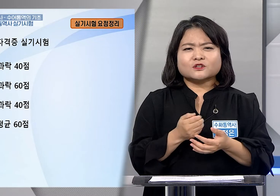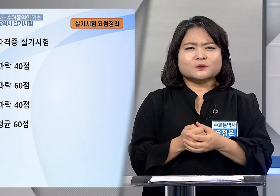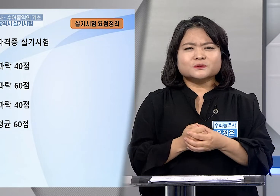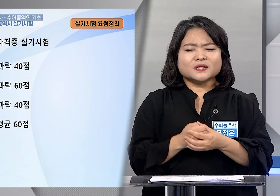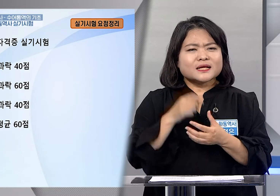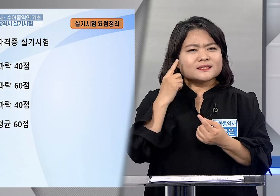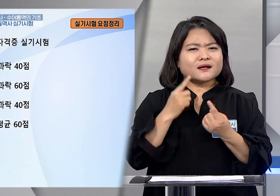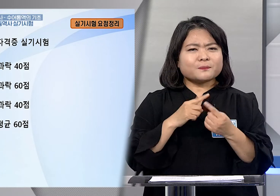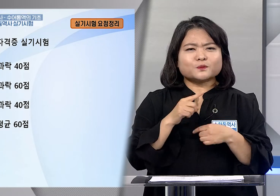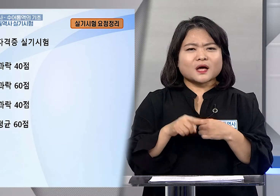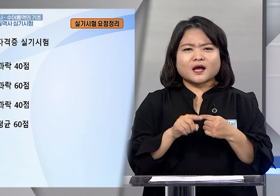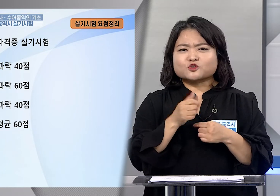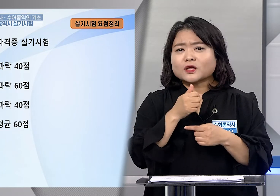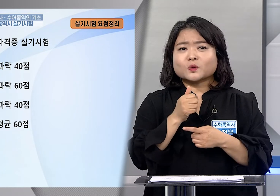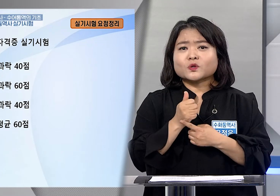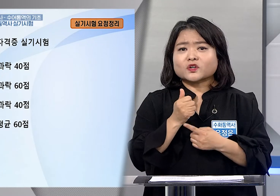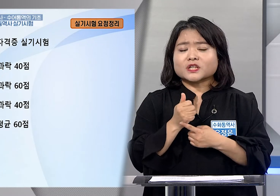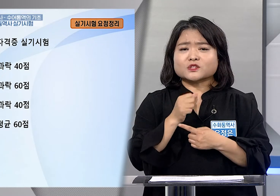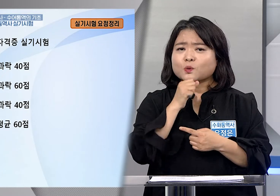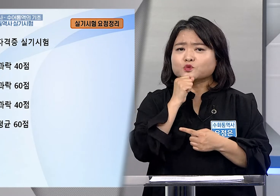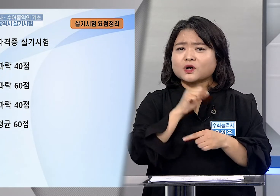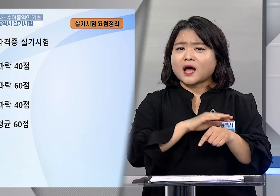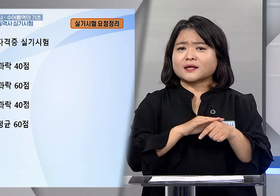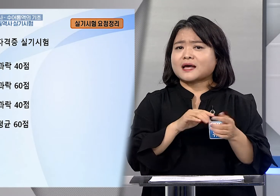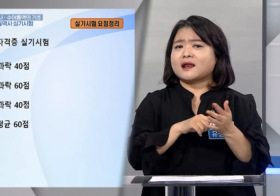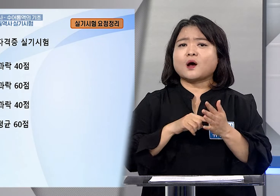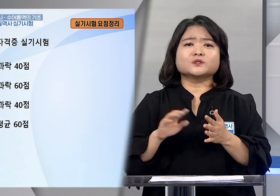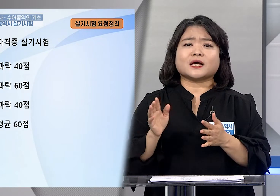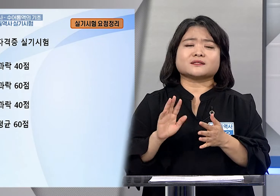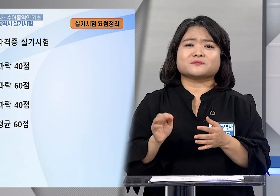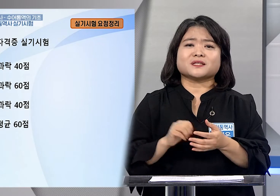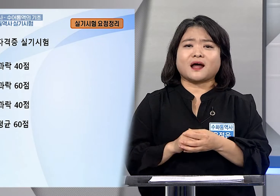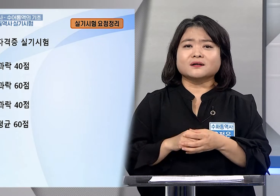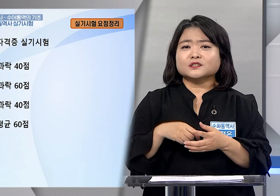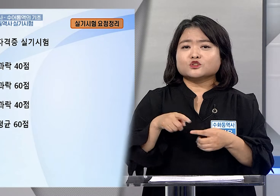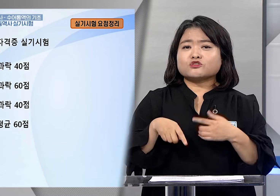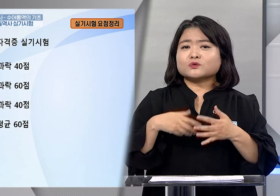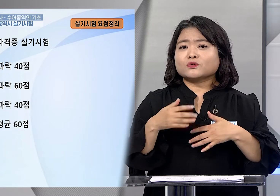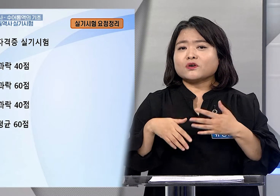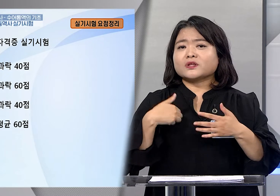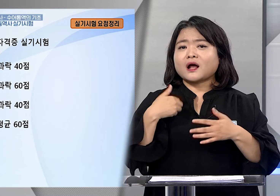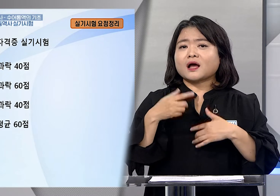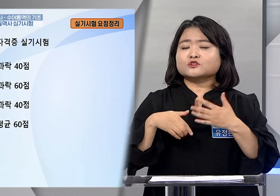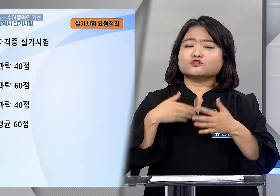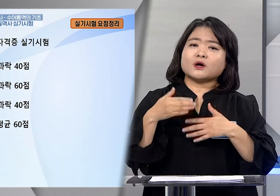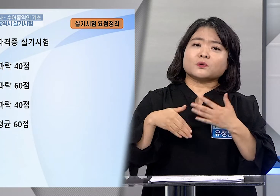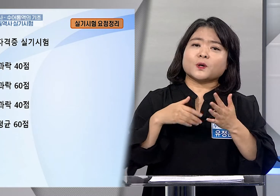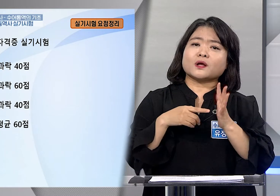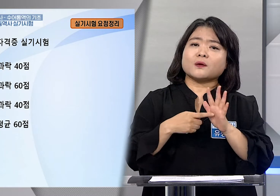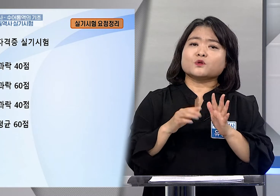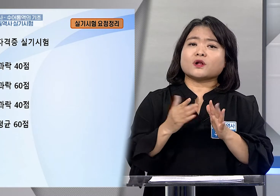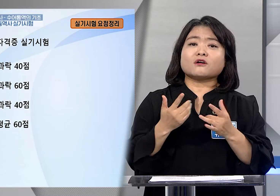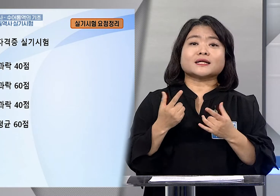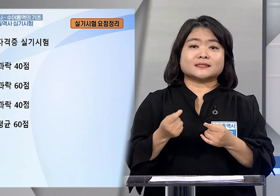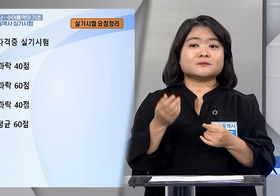여러분, 생각보다 수화 통역이 점수가 잘 나오지 않습니다. 수화 통역 내가 아는 수화로 변환하면 될 것